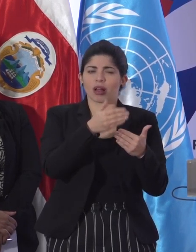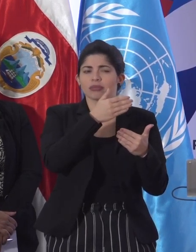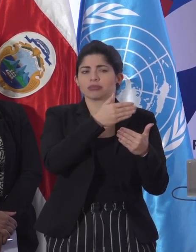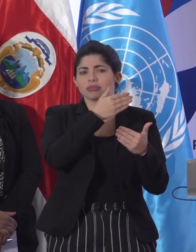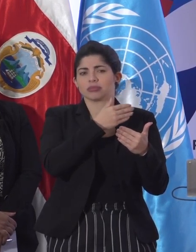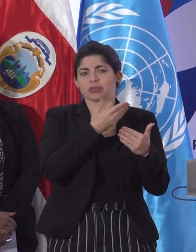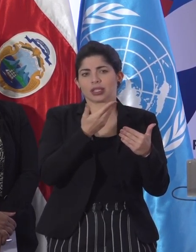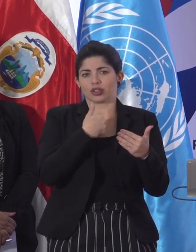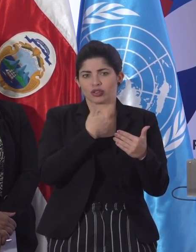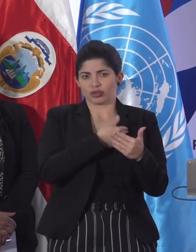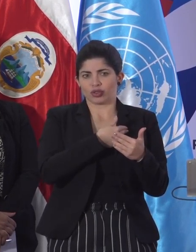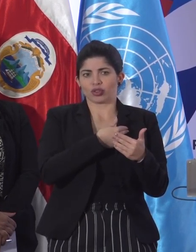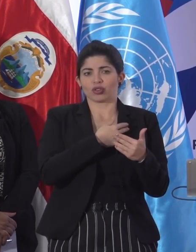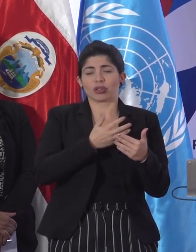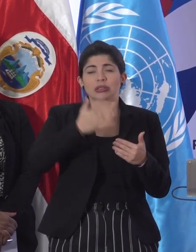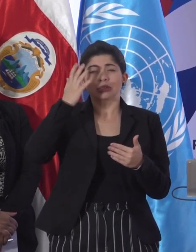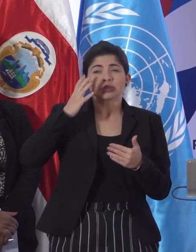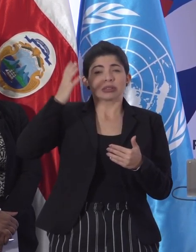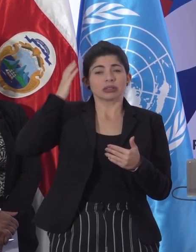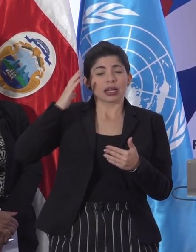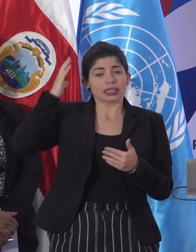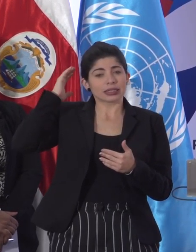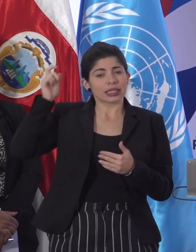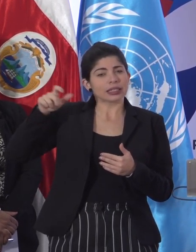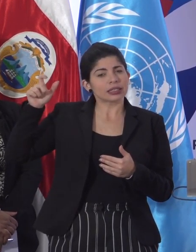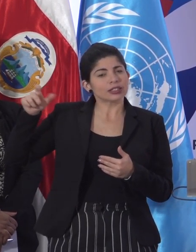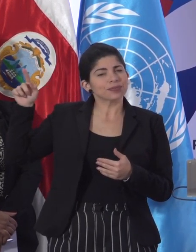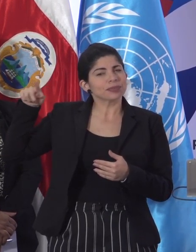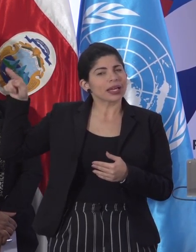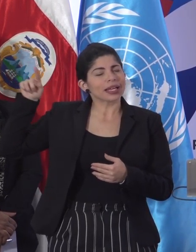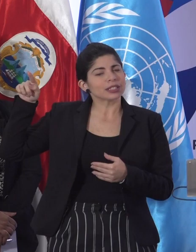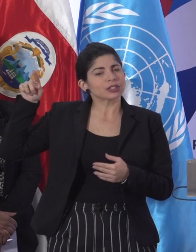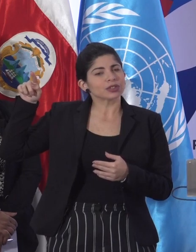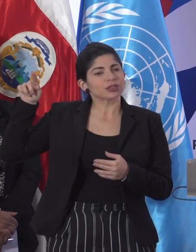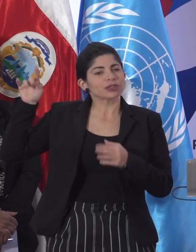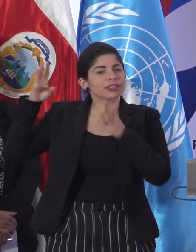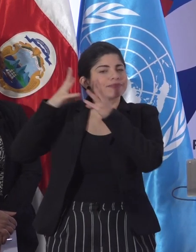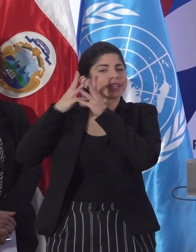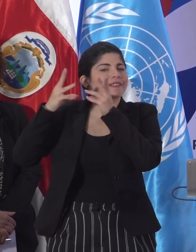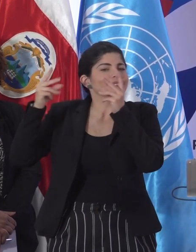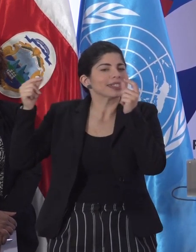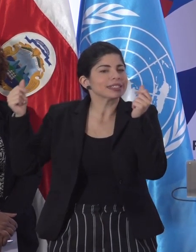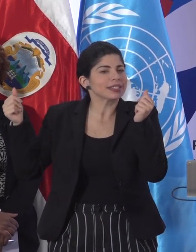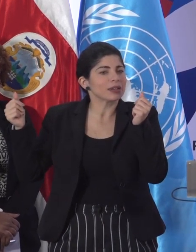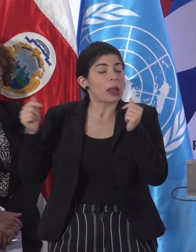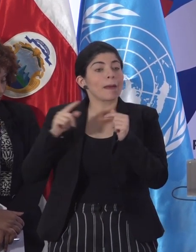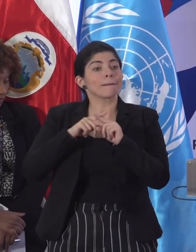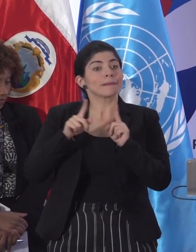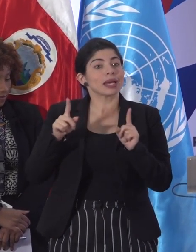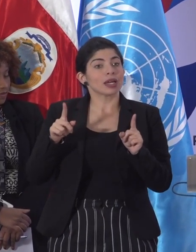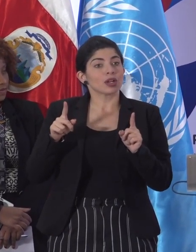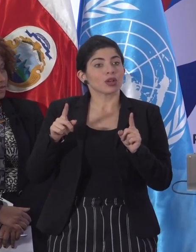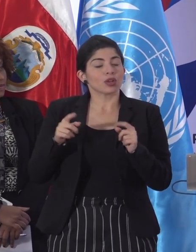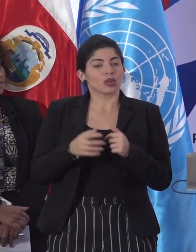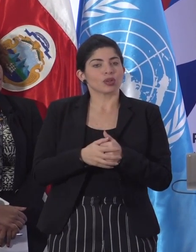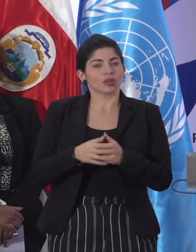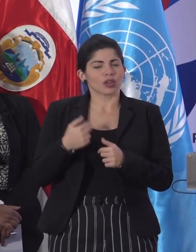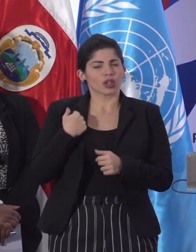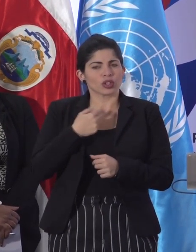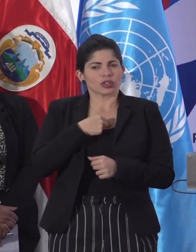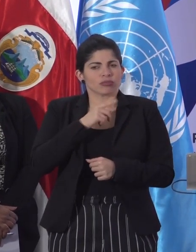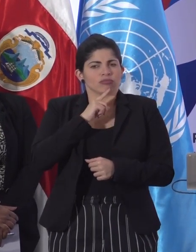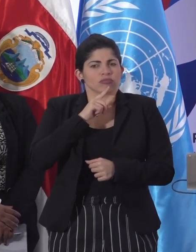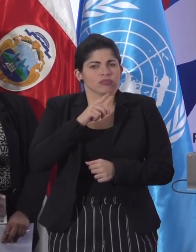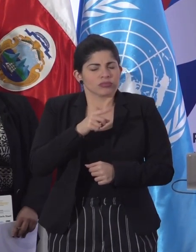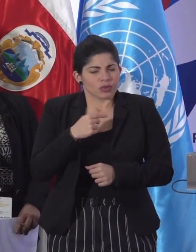antecedieron, a los ancestros y a las ancestras, a esas que están invisibles, pero que estamos